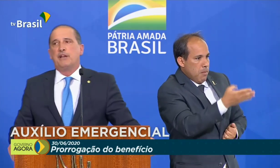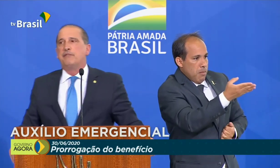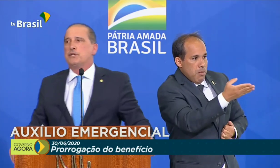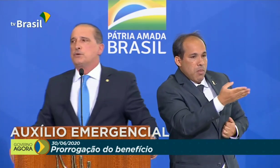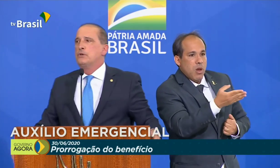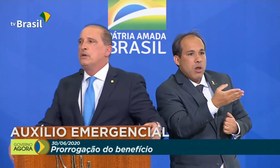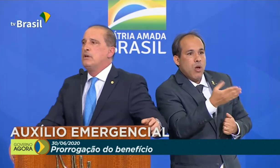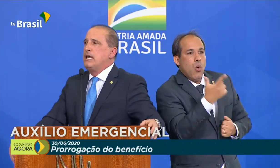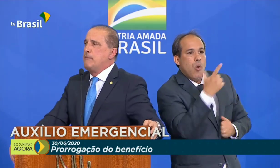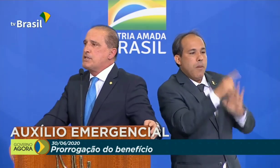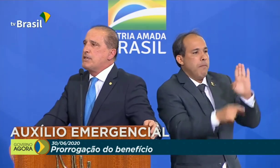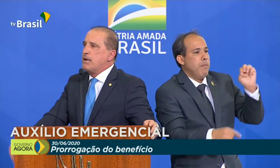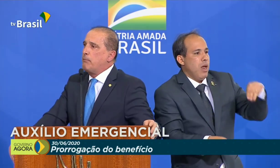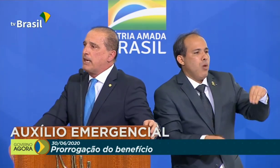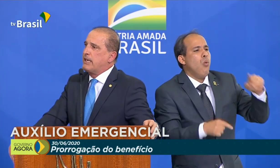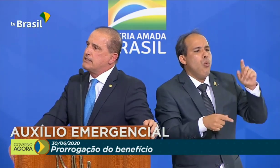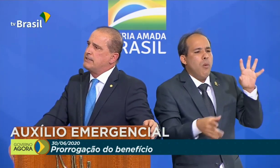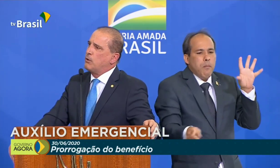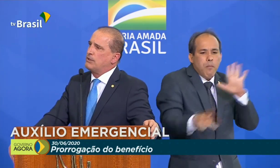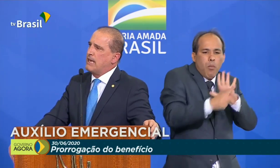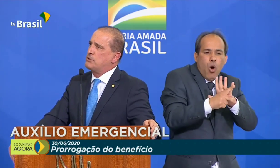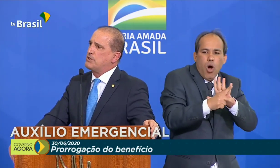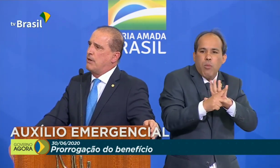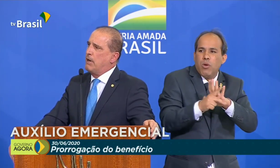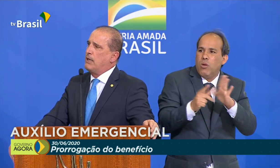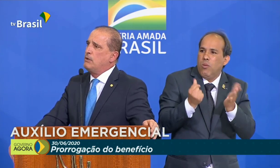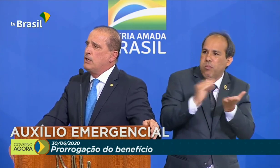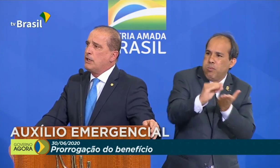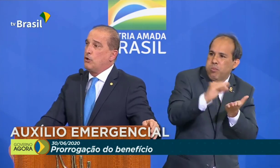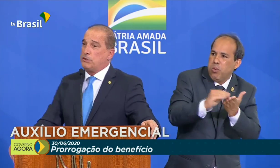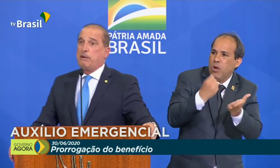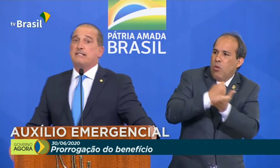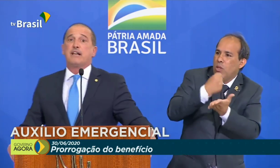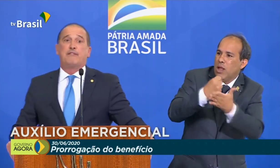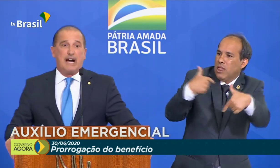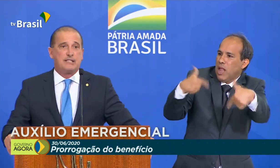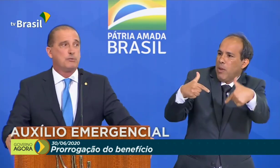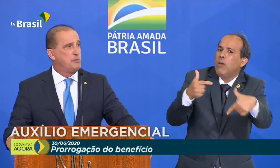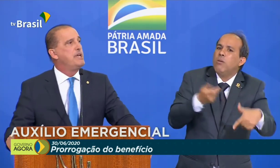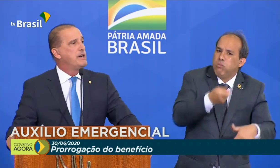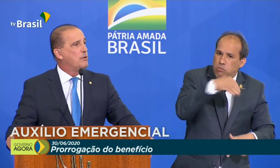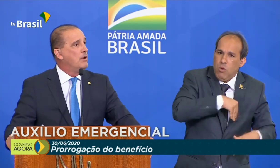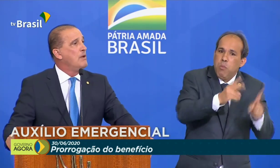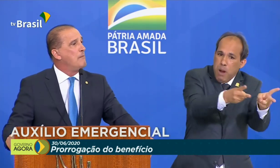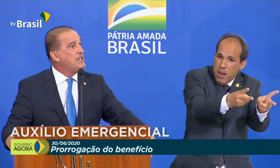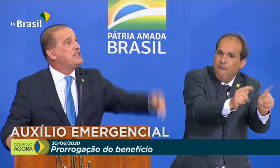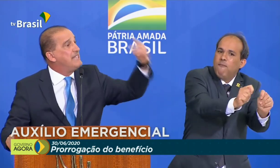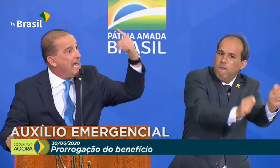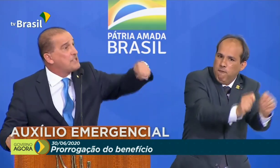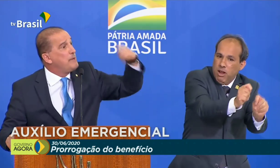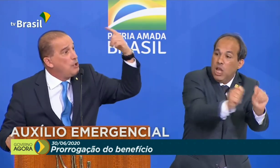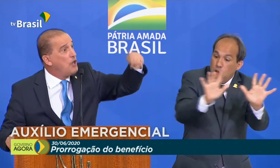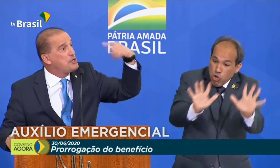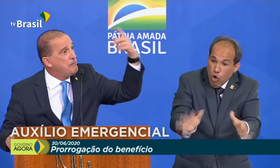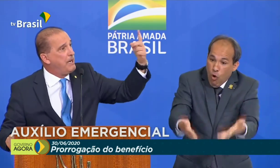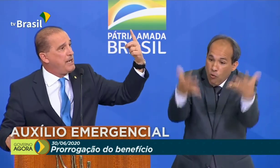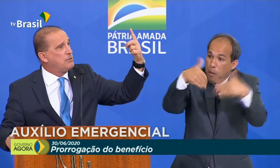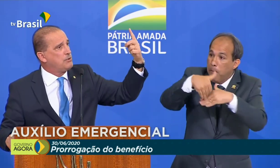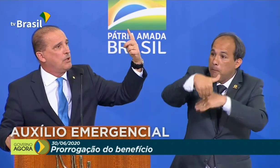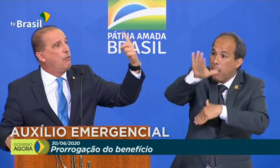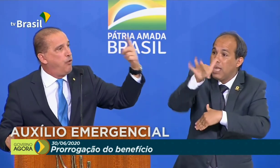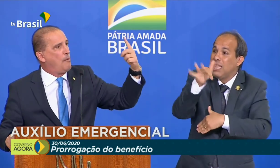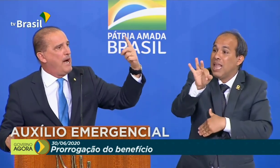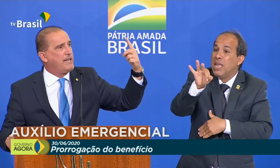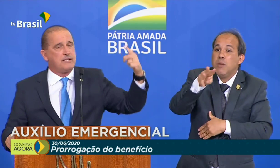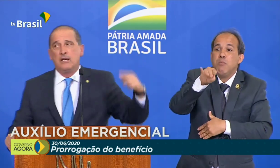é o benefício emergencial para aqueles que têm contrato de trabalho, que nós preservássemos, Bianco, mais de 10 milhões de